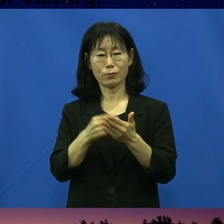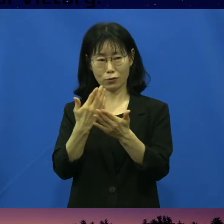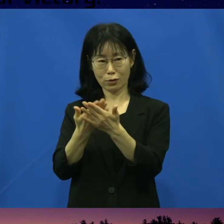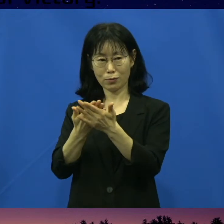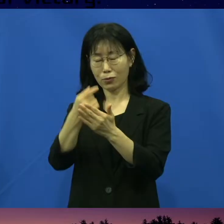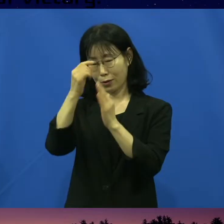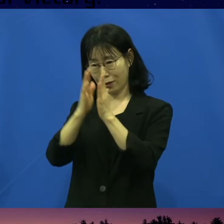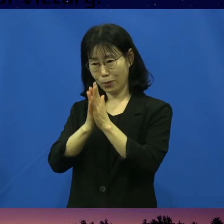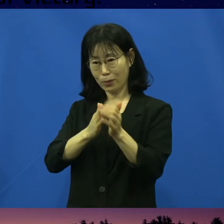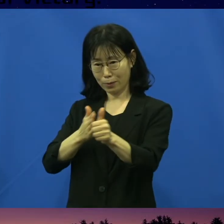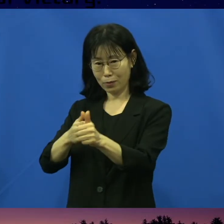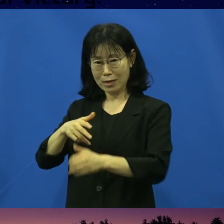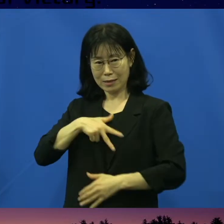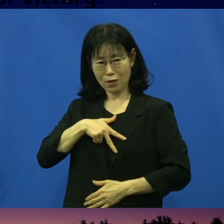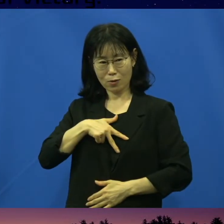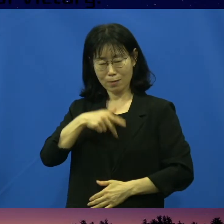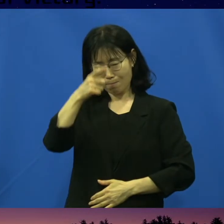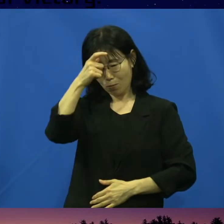많아요.